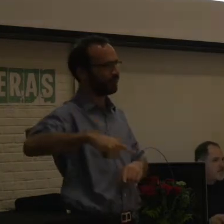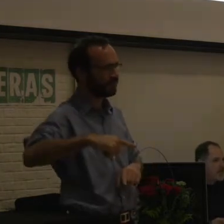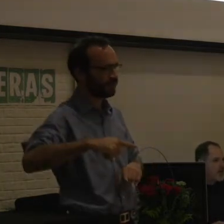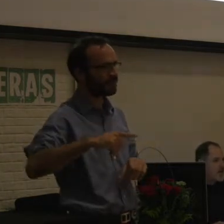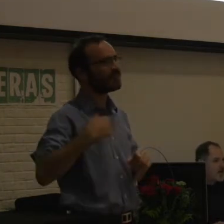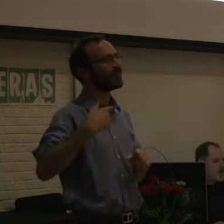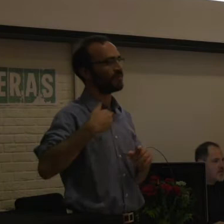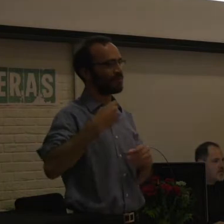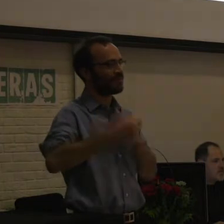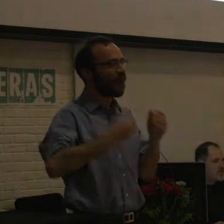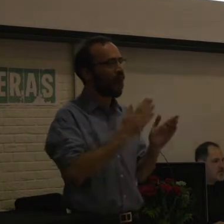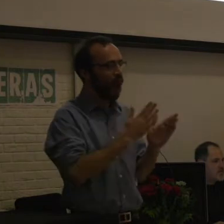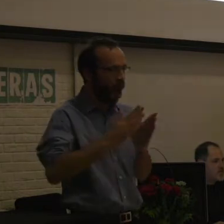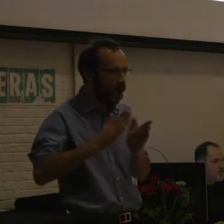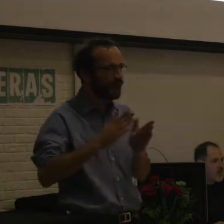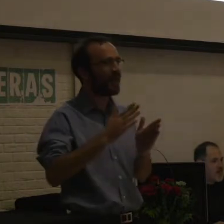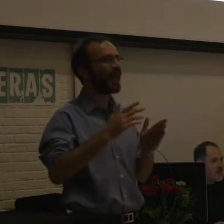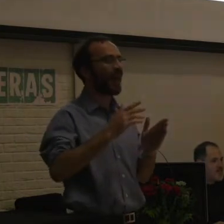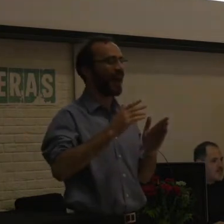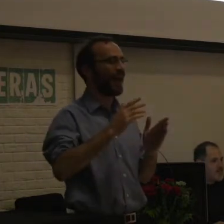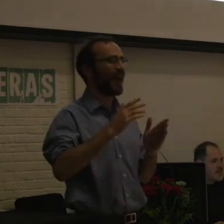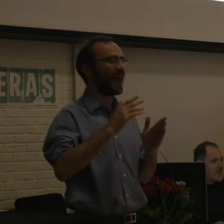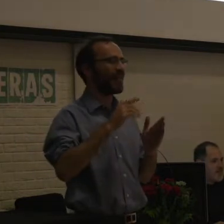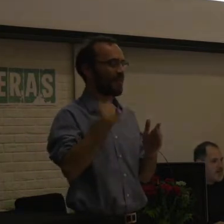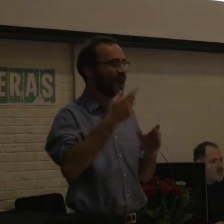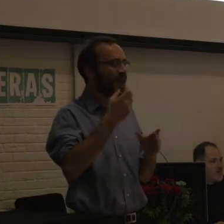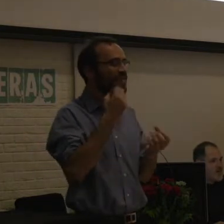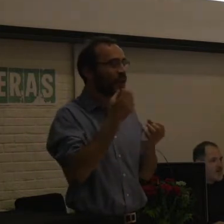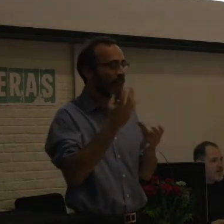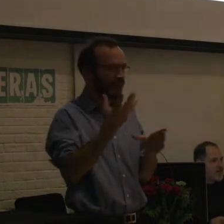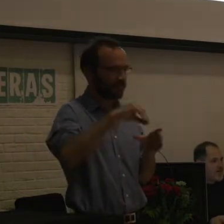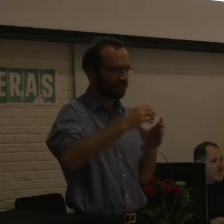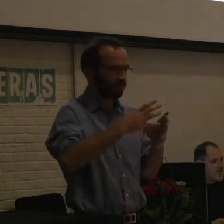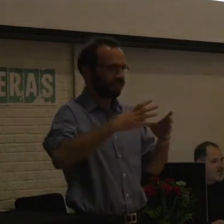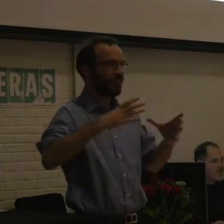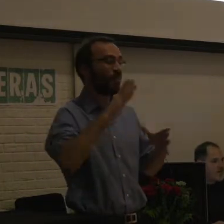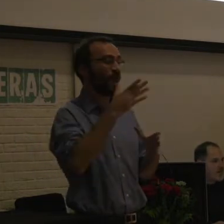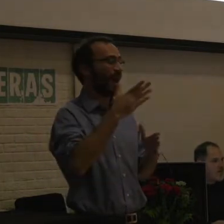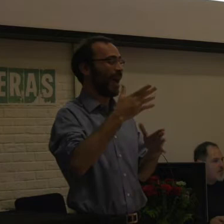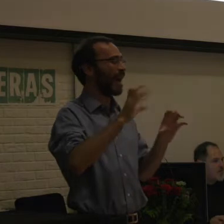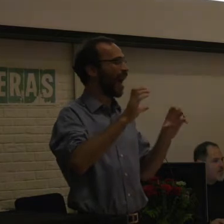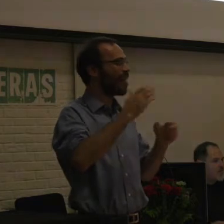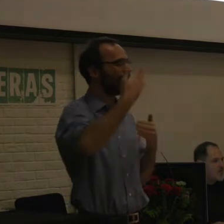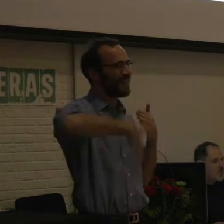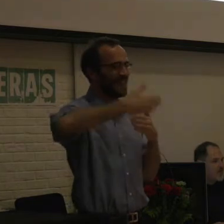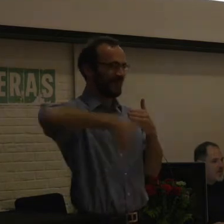bueno, en la radio pues ya sabéis que el tiempo a veces es limitado, y bueno, pues este verano, cuando recopilé todo el material,